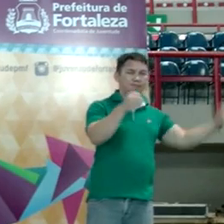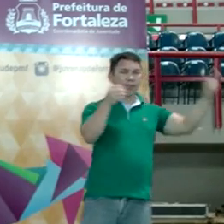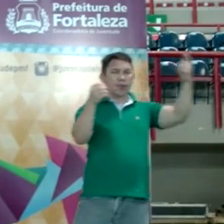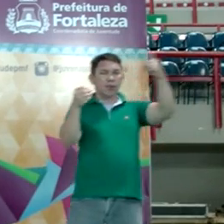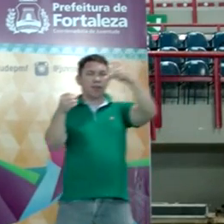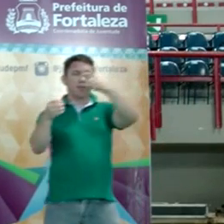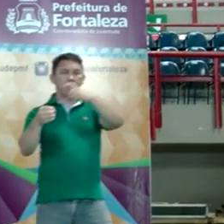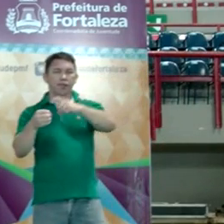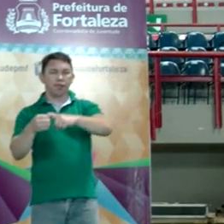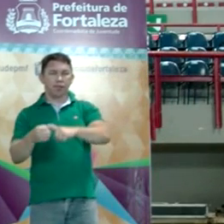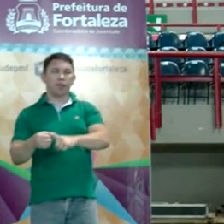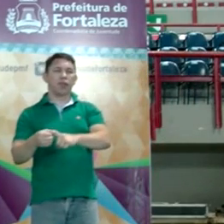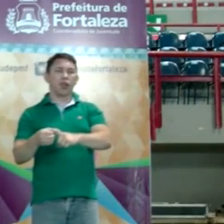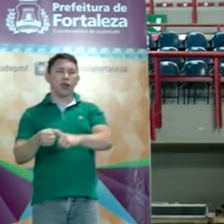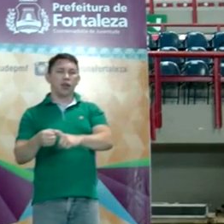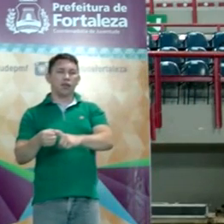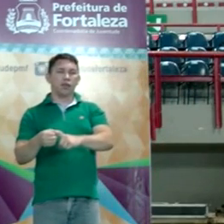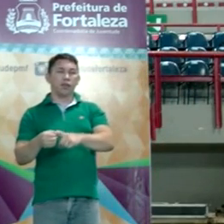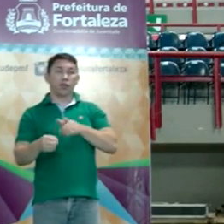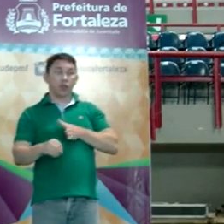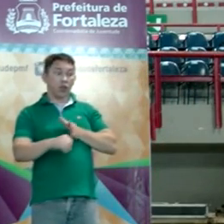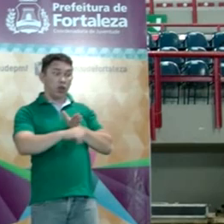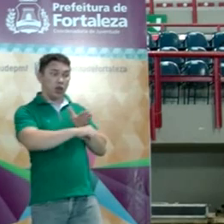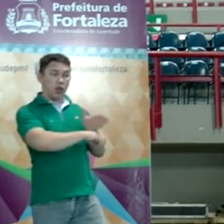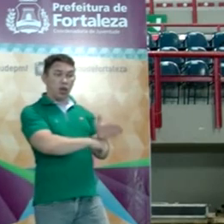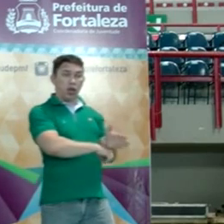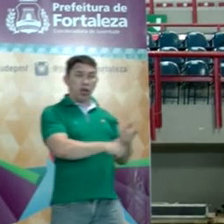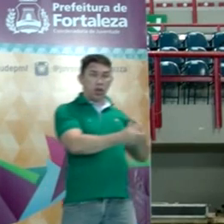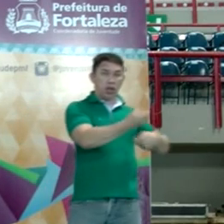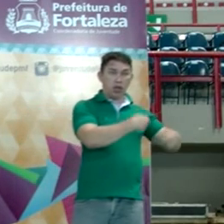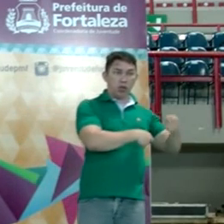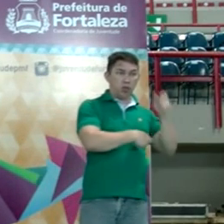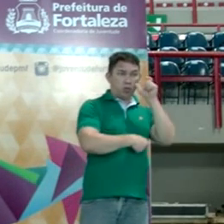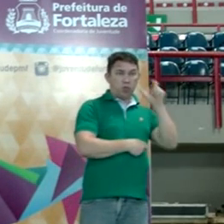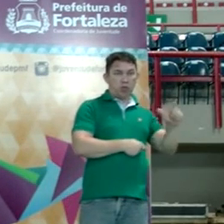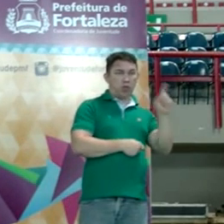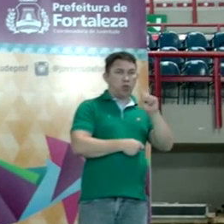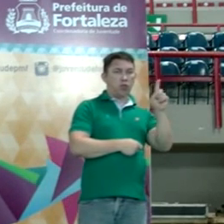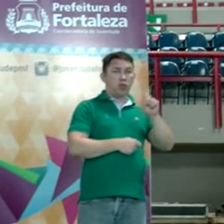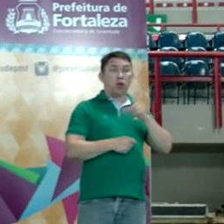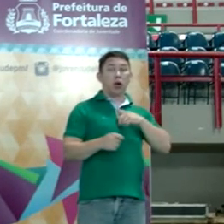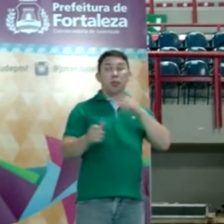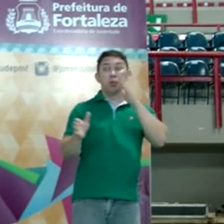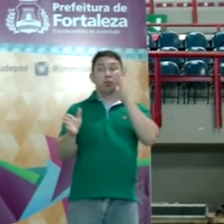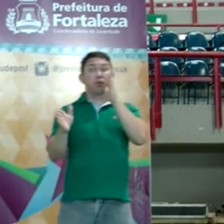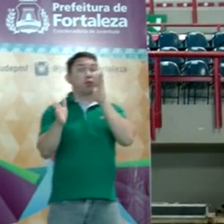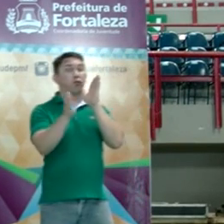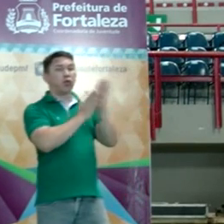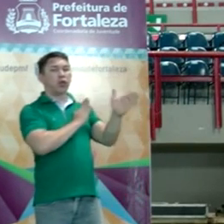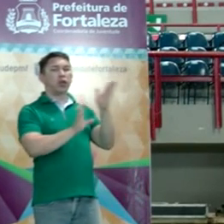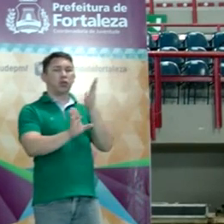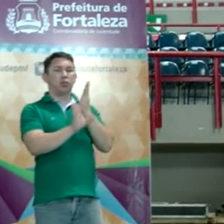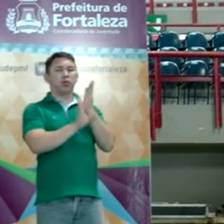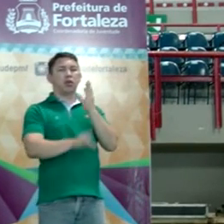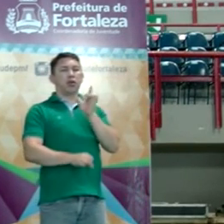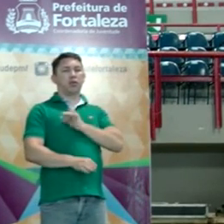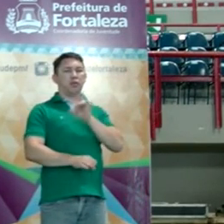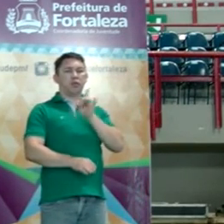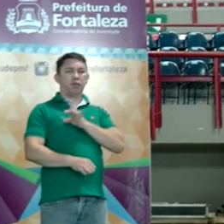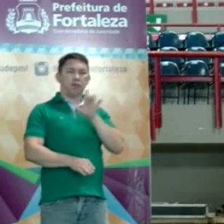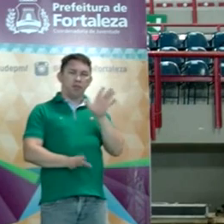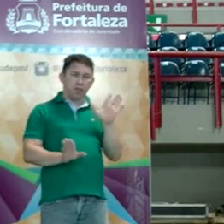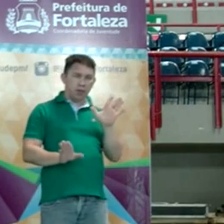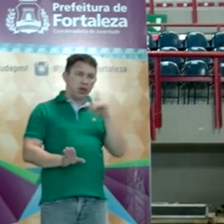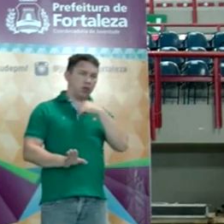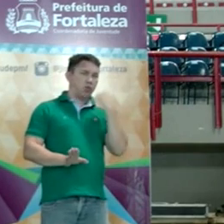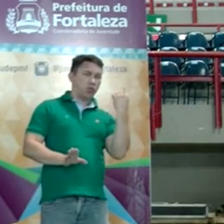refugiado, digamos assim, ele não buscou uma melhoria econômica necessariamente. O refugiado, ele está fugindo porque ele tem medo de morrer.